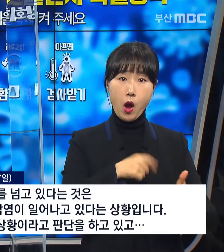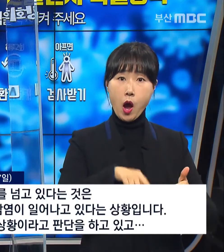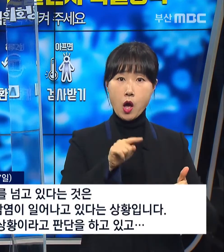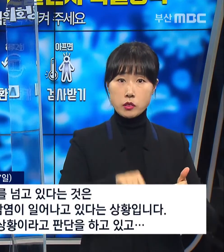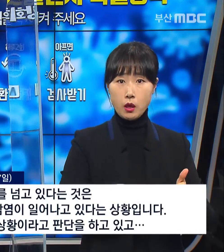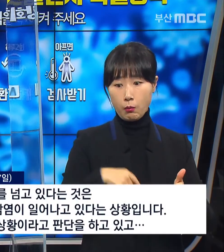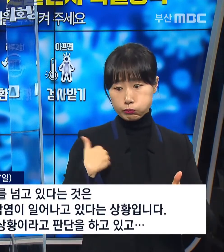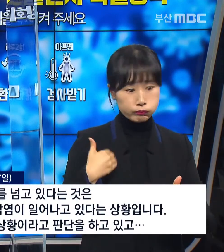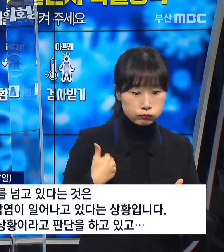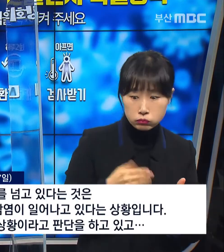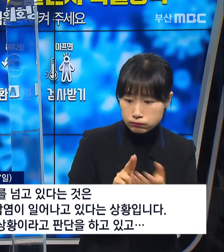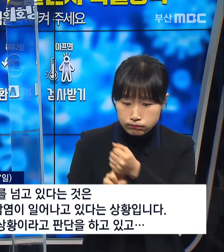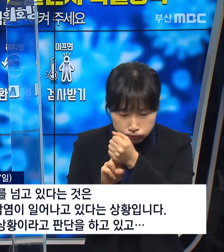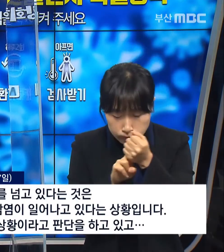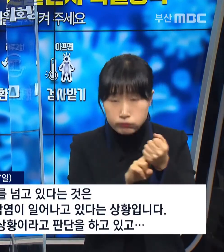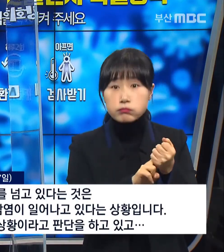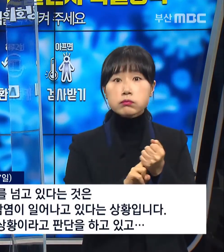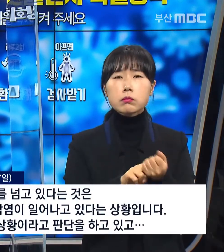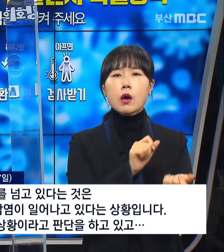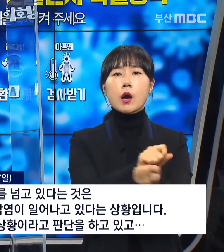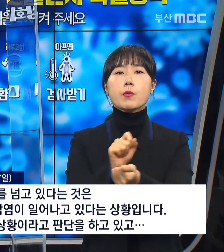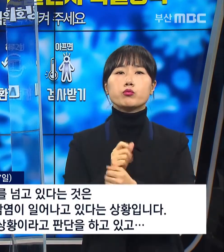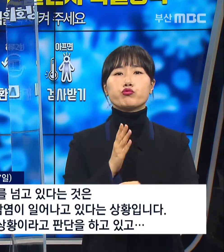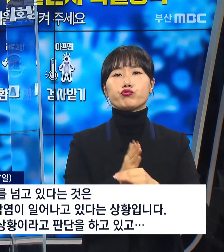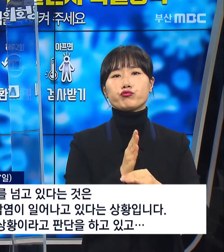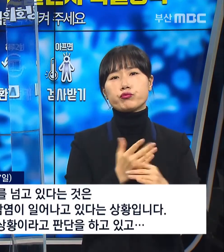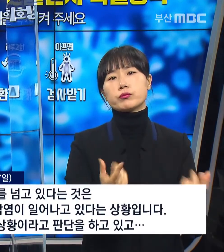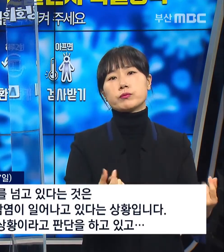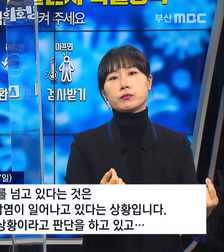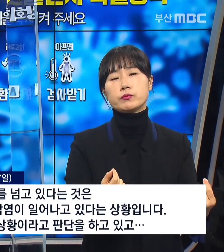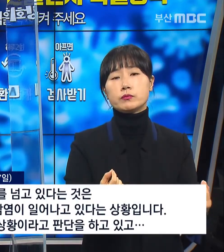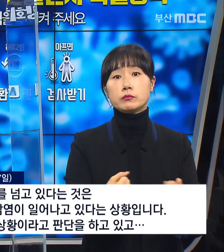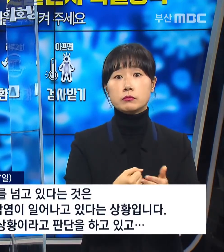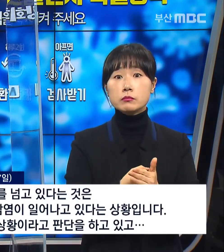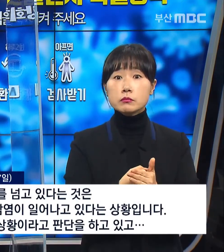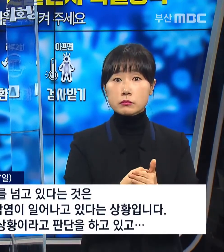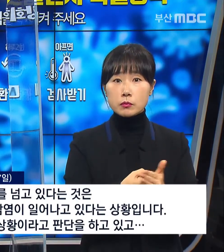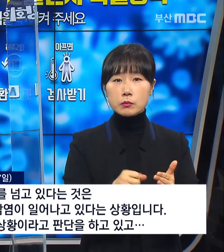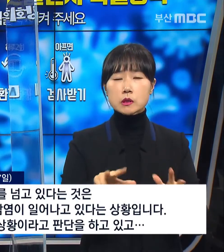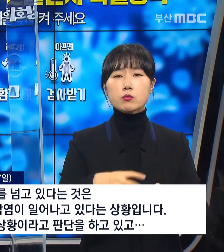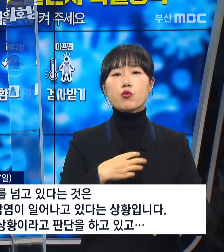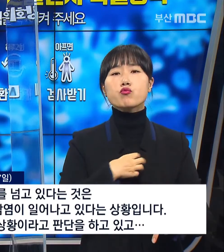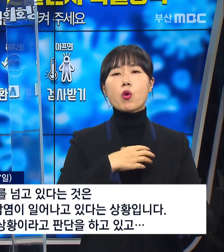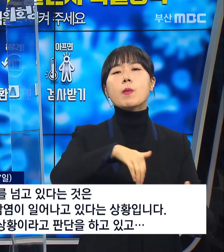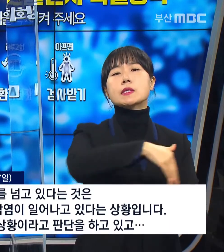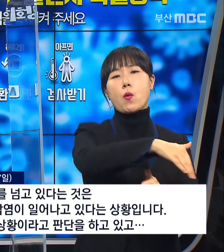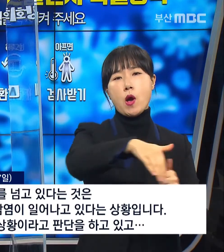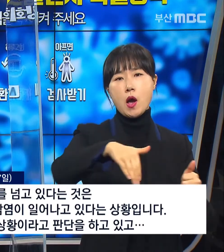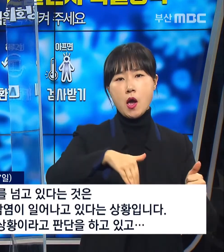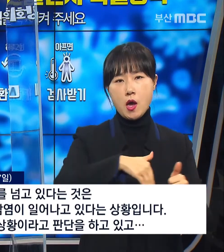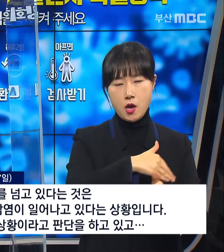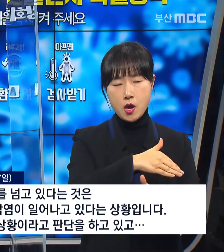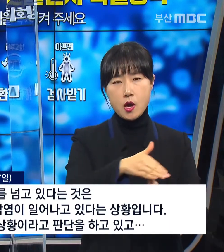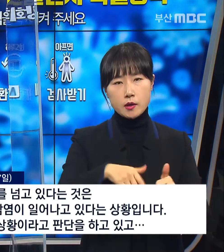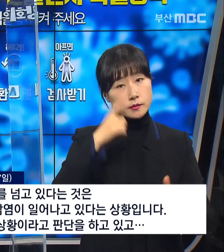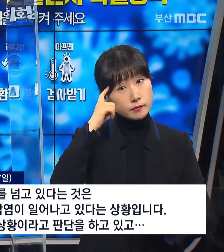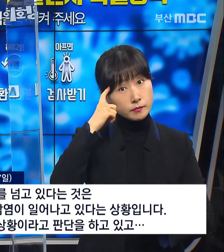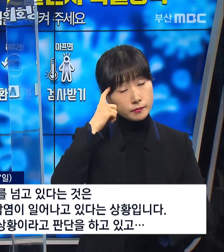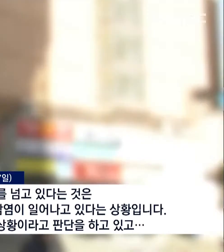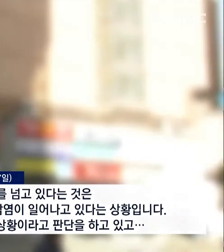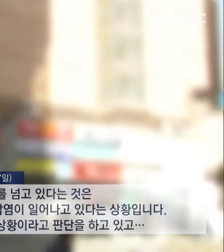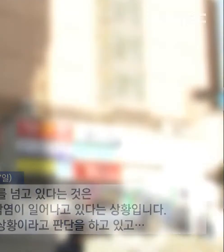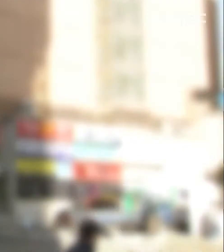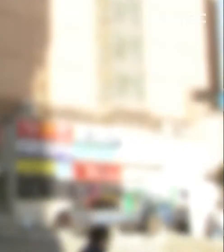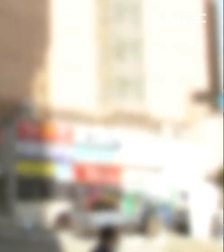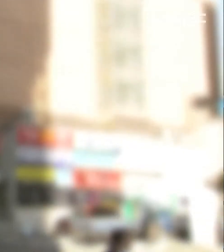모르는 깜깜이 감염이 일어나고 있다는 상황입니다. 그래서 아직은 굉장히 위험한 상황이다라고 판단을 하고